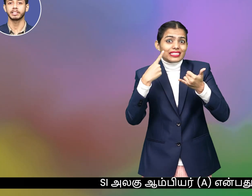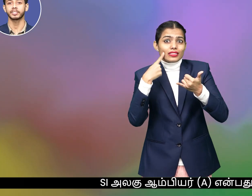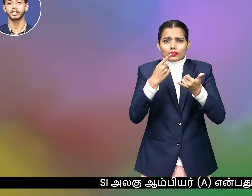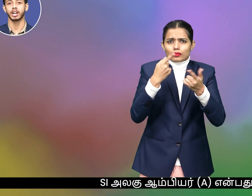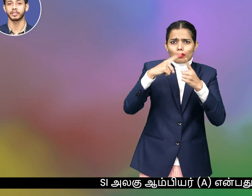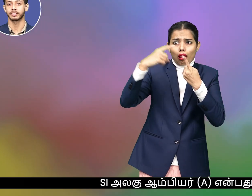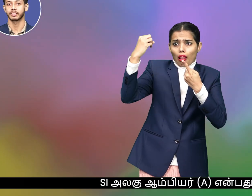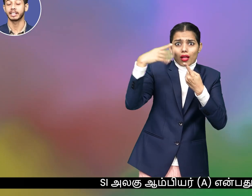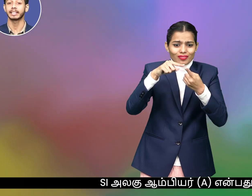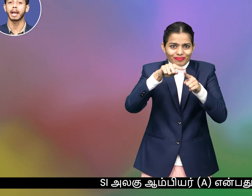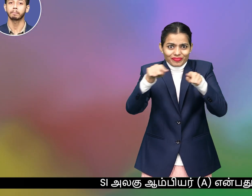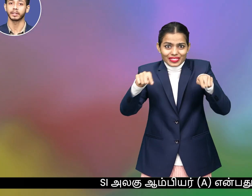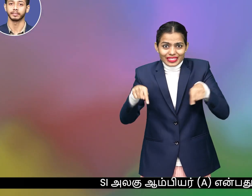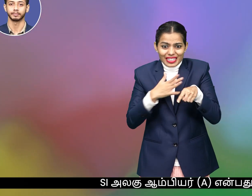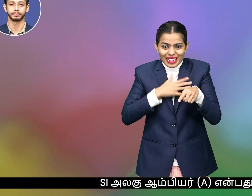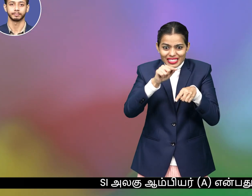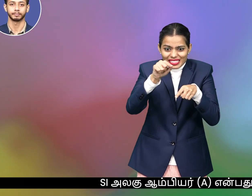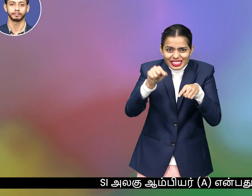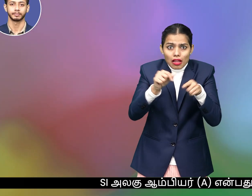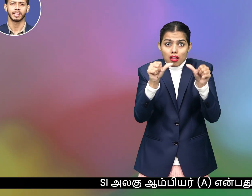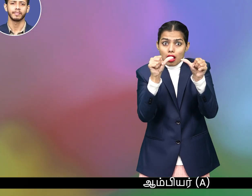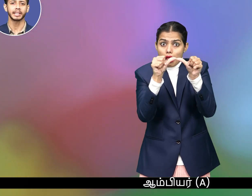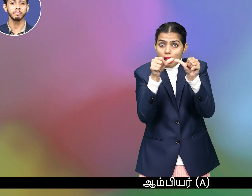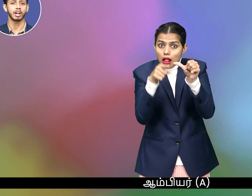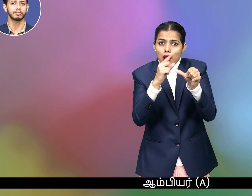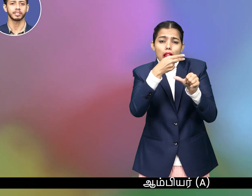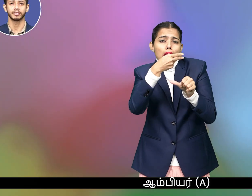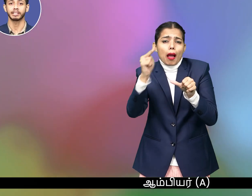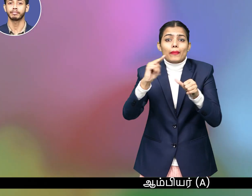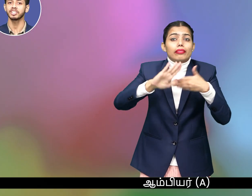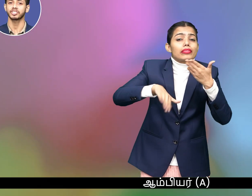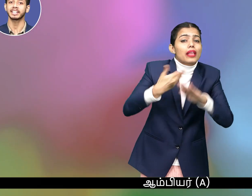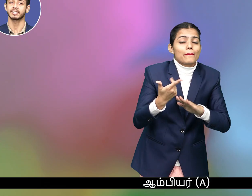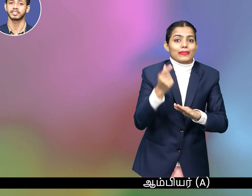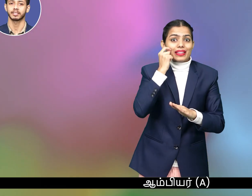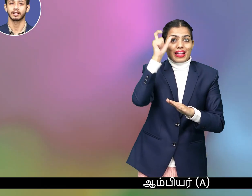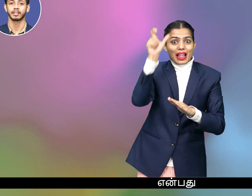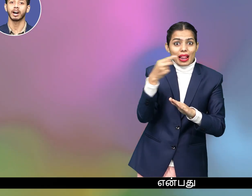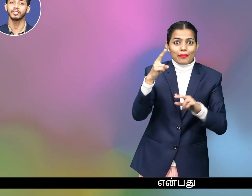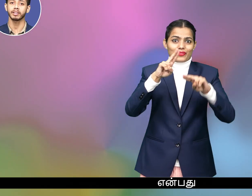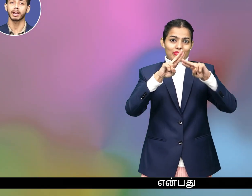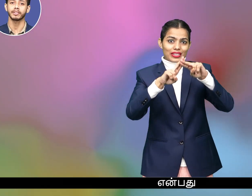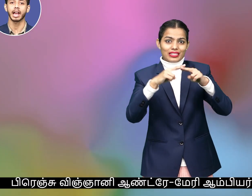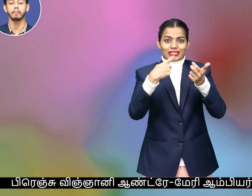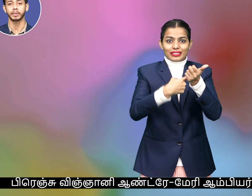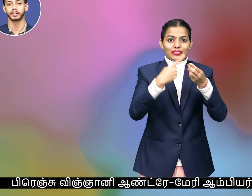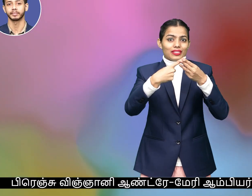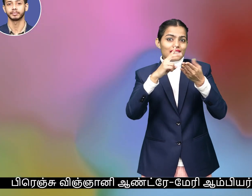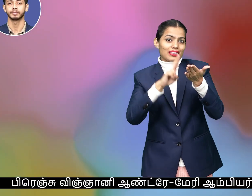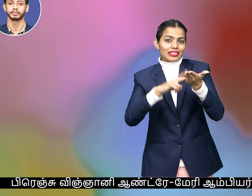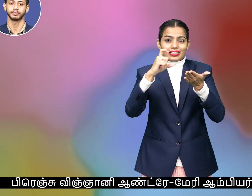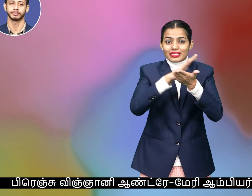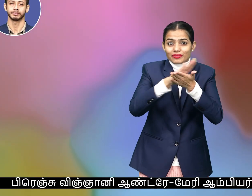மின்சாரத்தின் SI அலகு ஆம்பியர், அதாவது ஆங்கில எழுத்து A என்பது